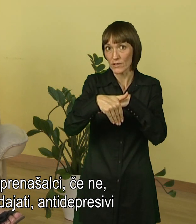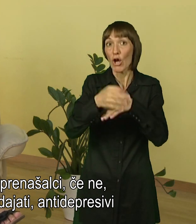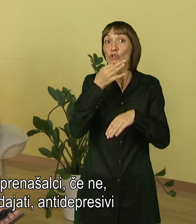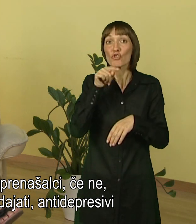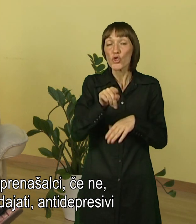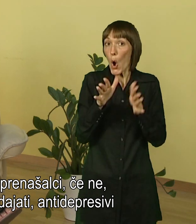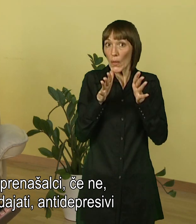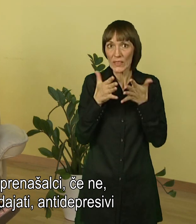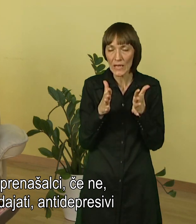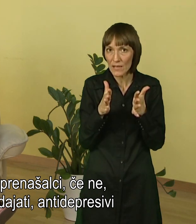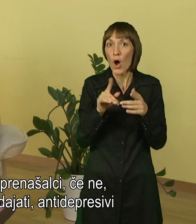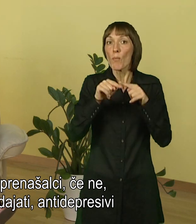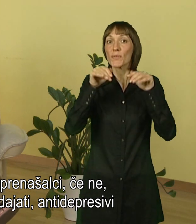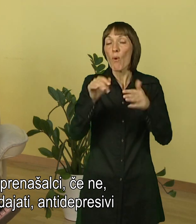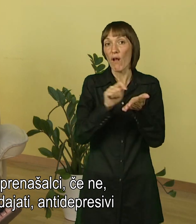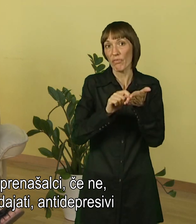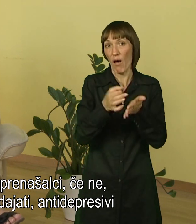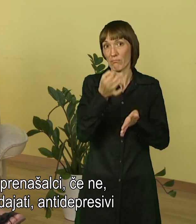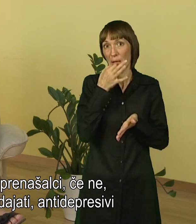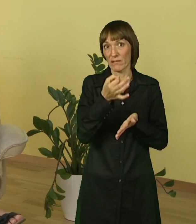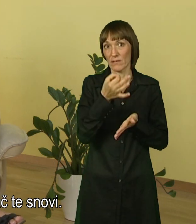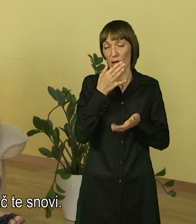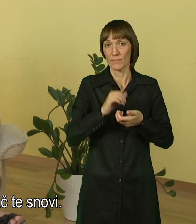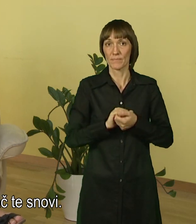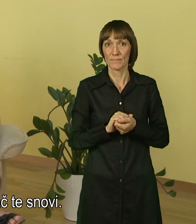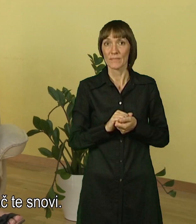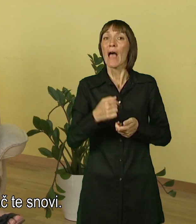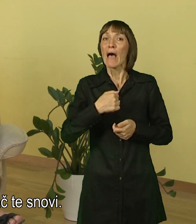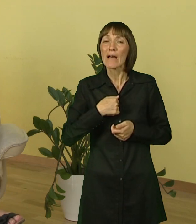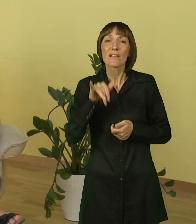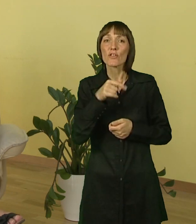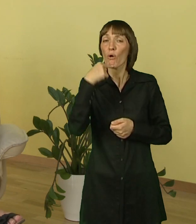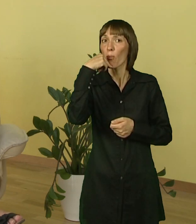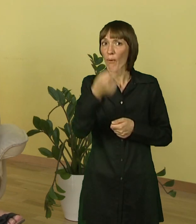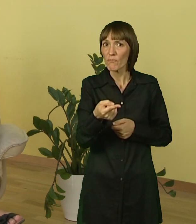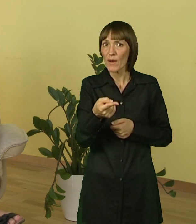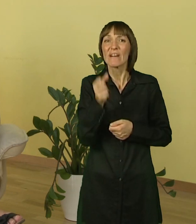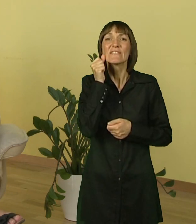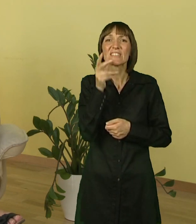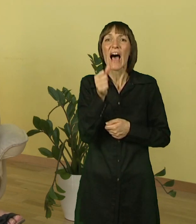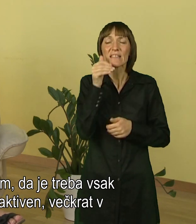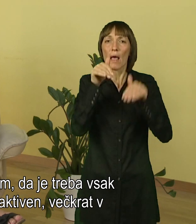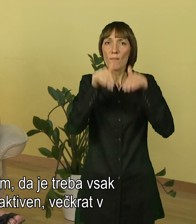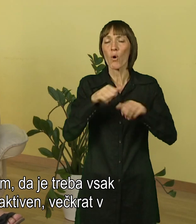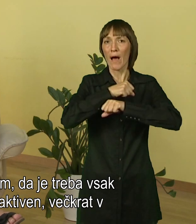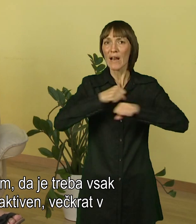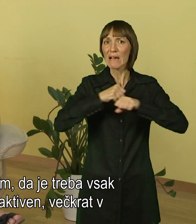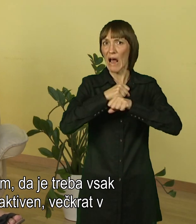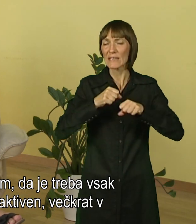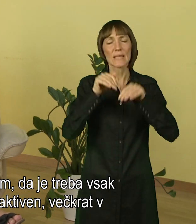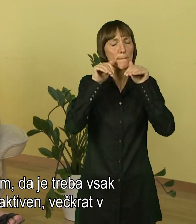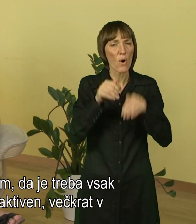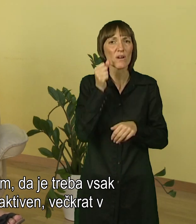aktivnosti, če nekaj pa treba dodajati. Antidepresivi imajo pač te snovi, In jaz vedno govorim, da